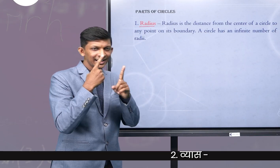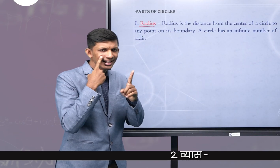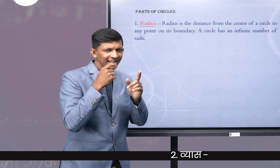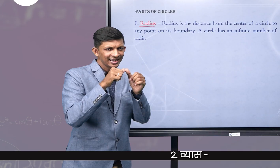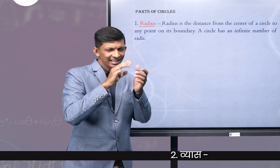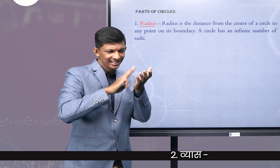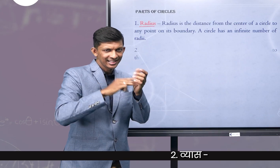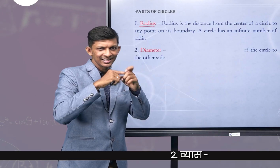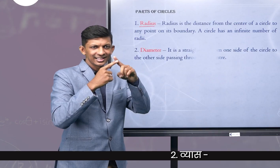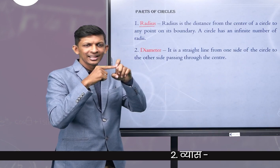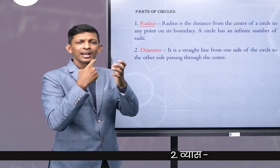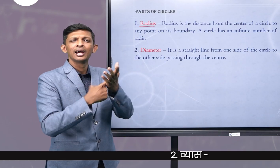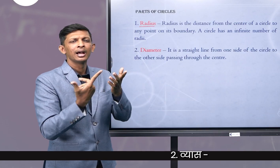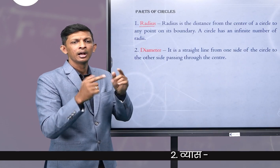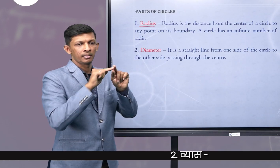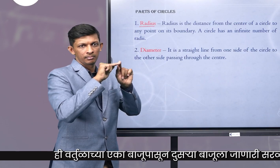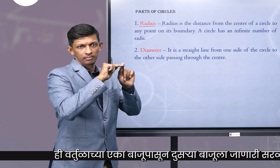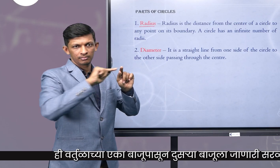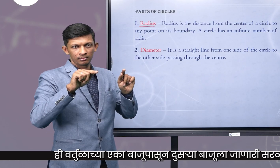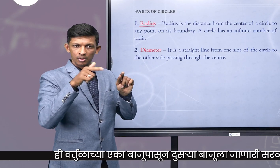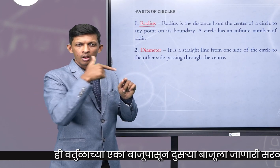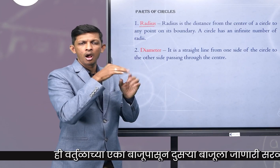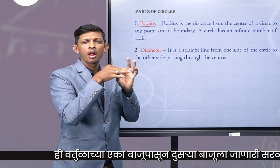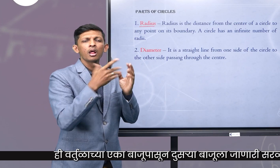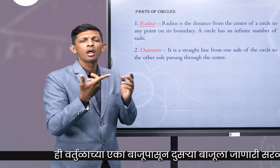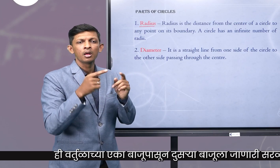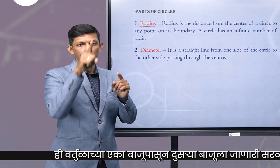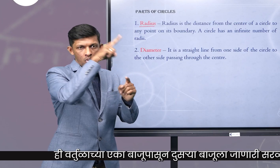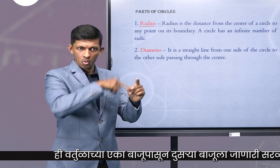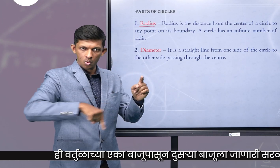2. व्यास. ही वर्तुळाची एका बाजूपासून दुसऱ्या